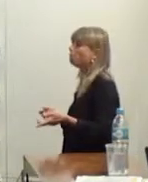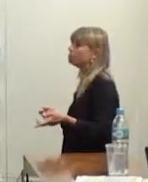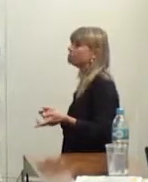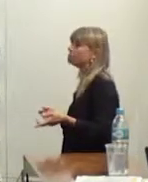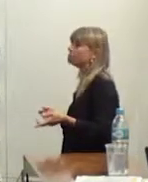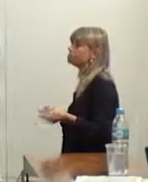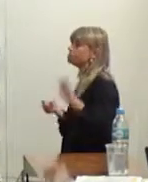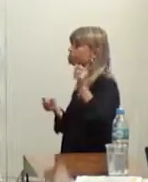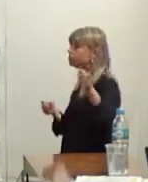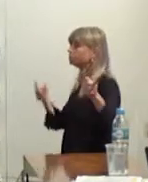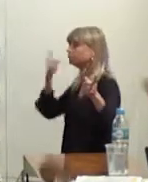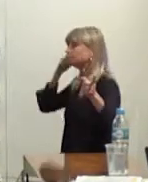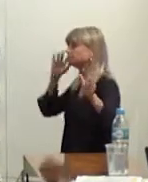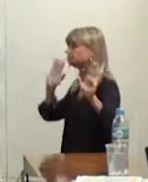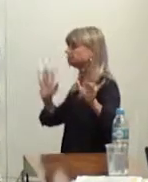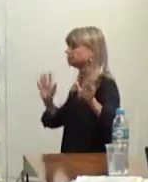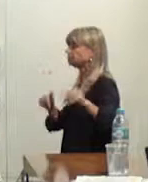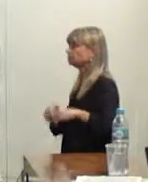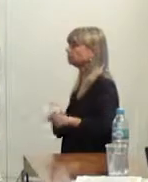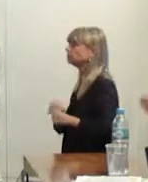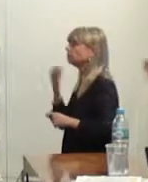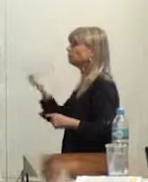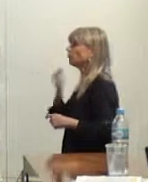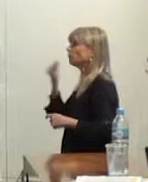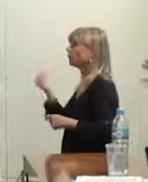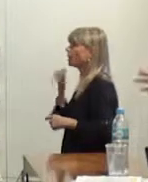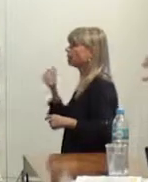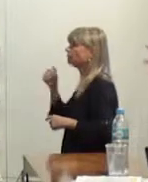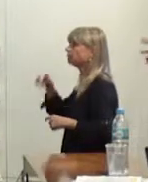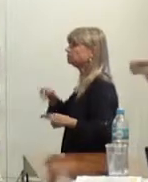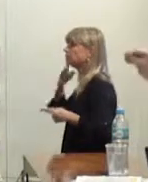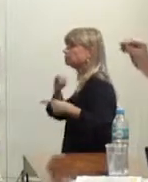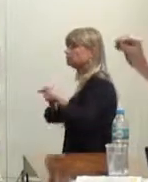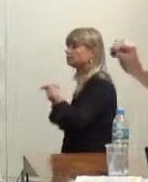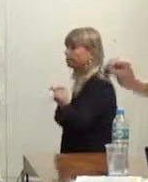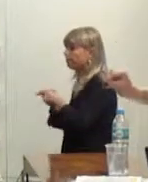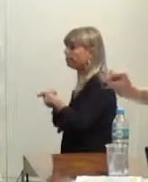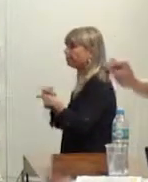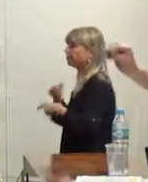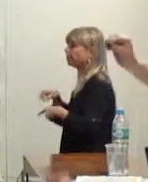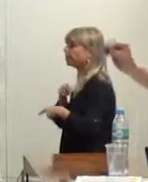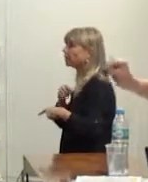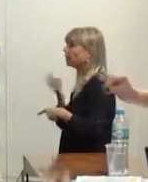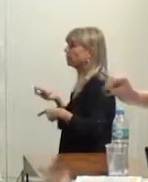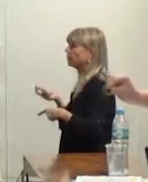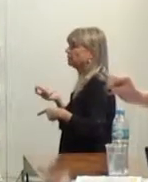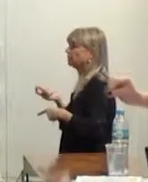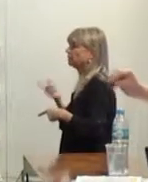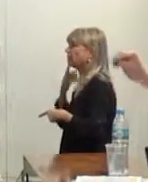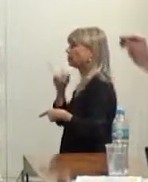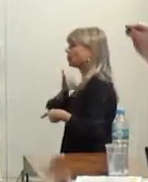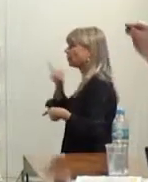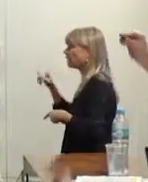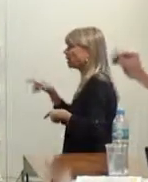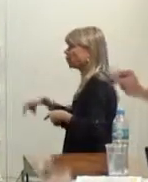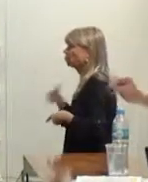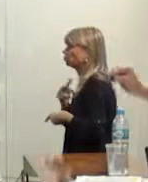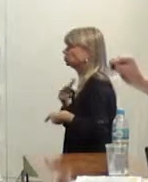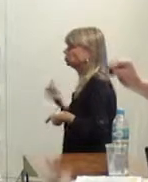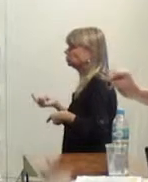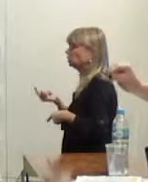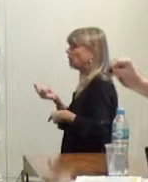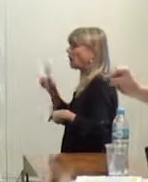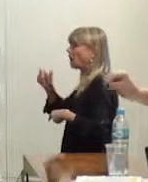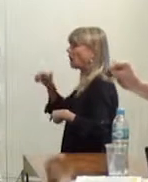desde nuestro punto de vista, es importante este debate que estamos dando en el amparo, que ahora tiene una cautelar para que